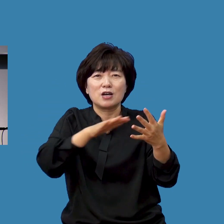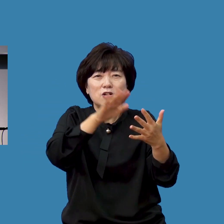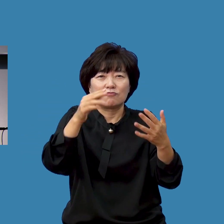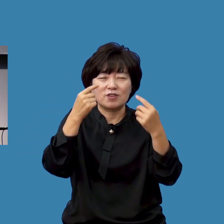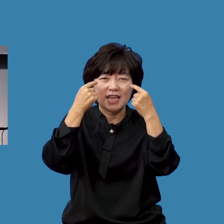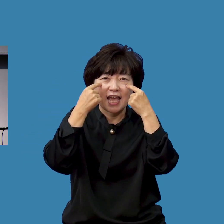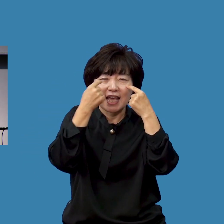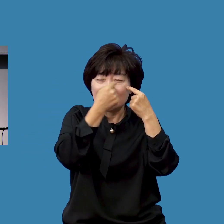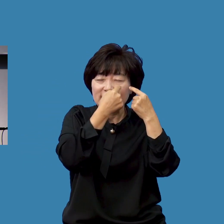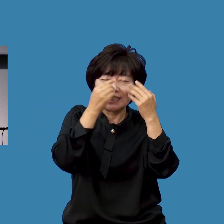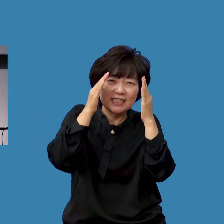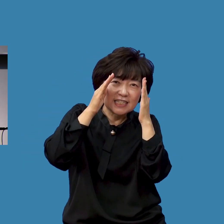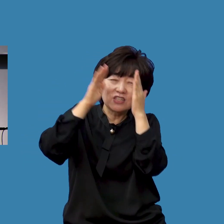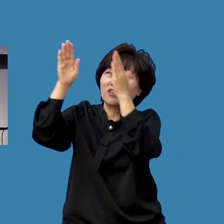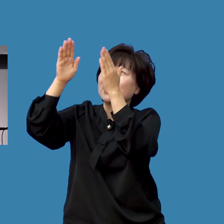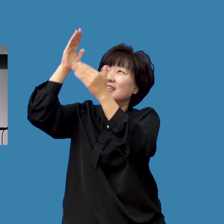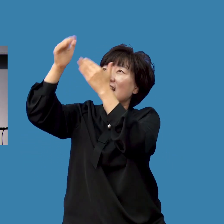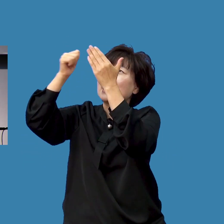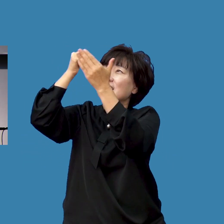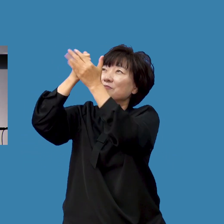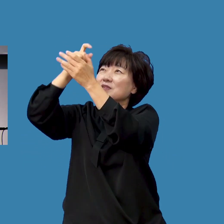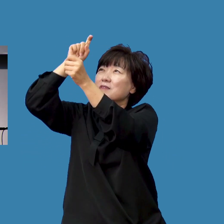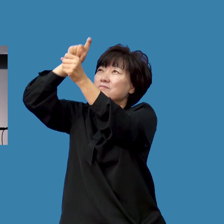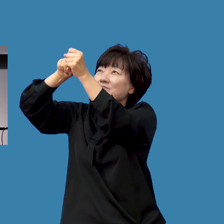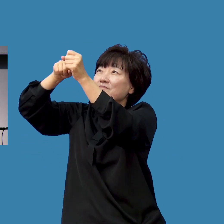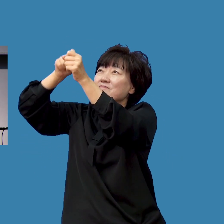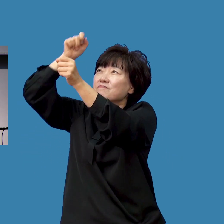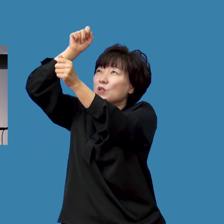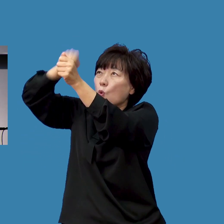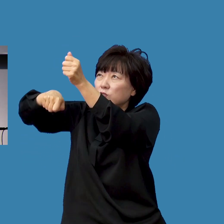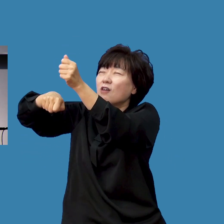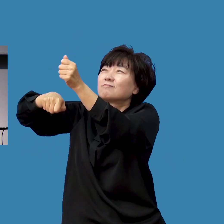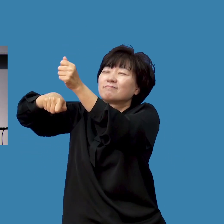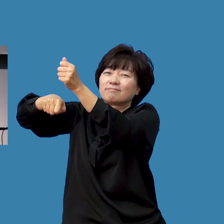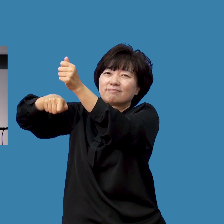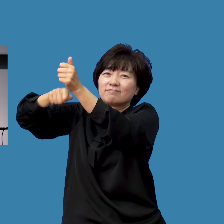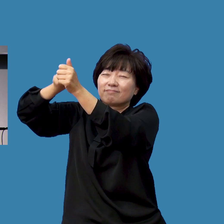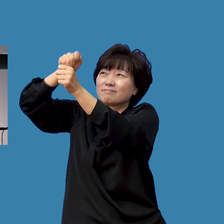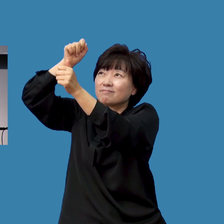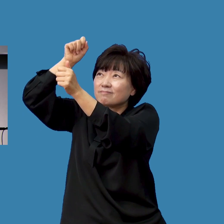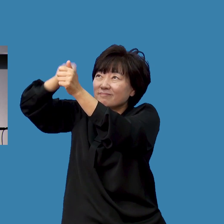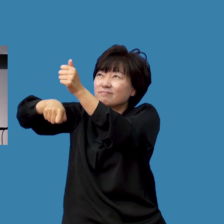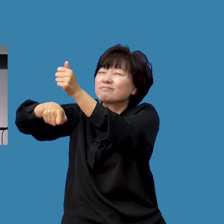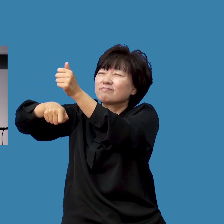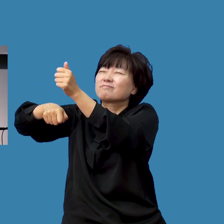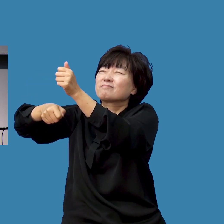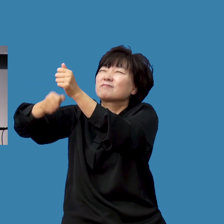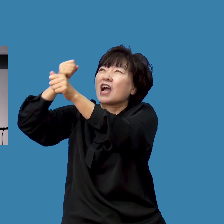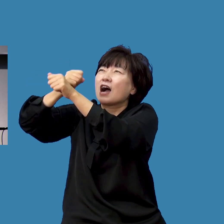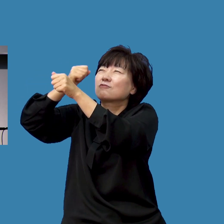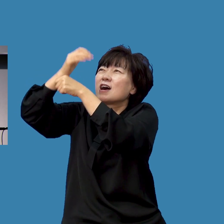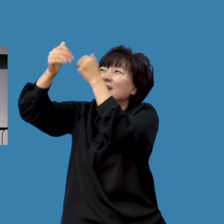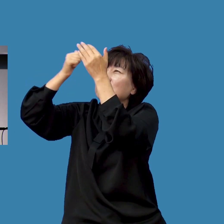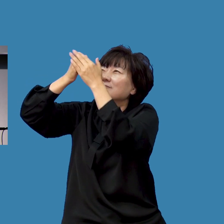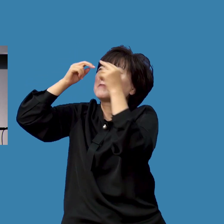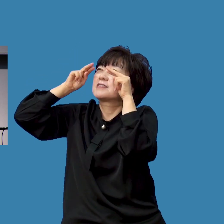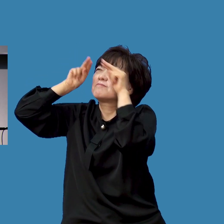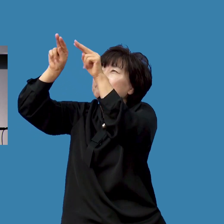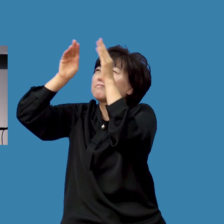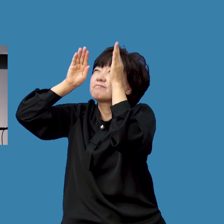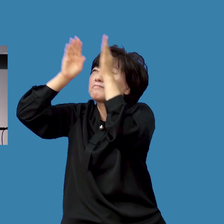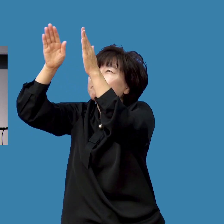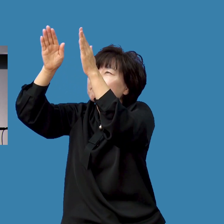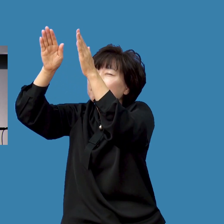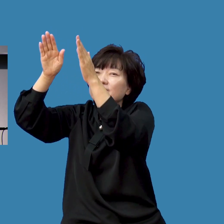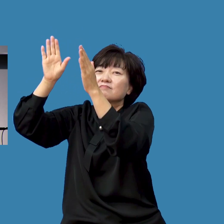목적은 명확합니다. 우리의 시선을 하나님께 고정하려는 거예요. 이 심고 거두는 원리를 살다